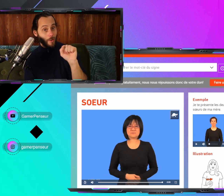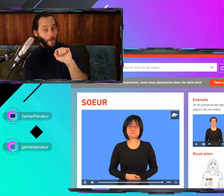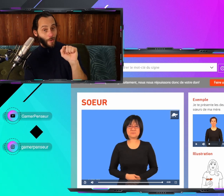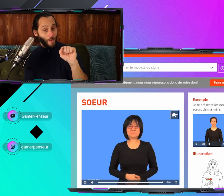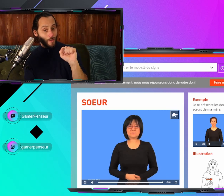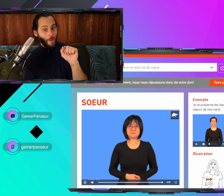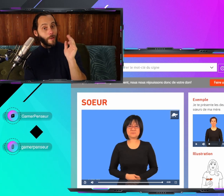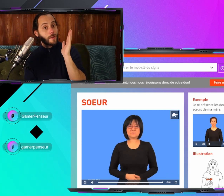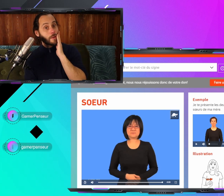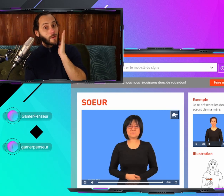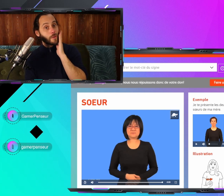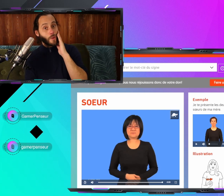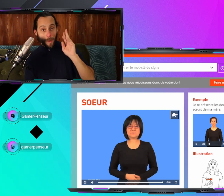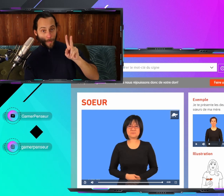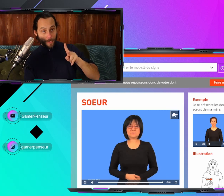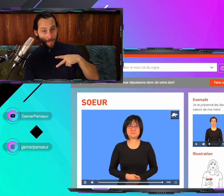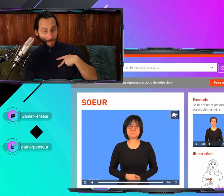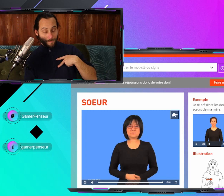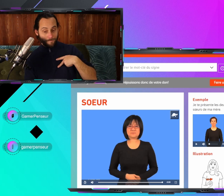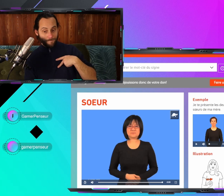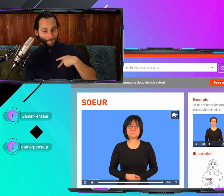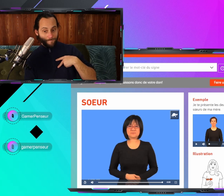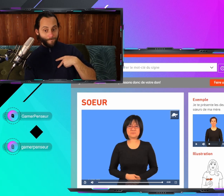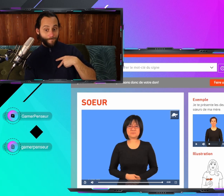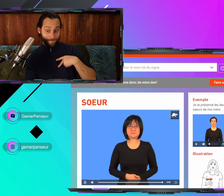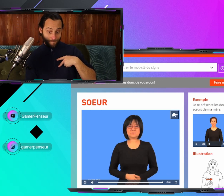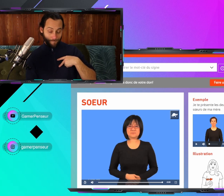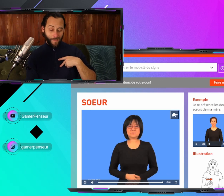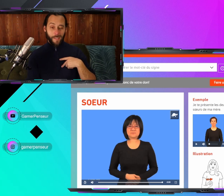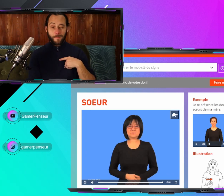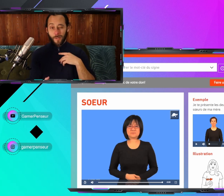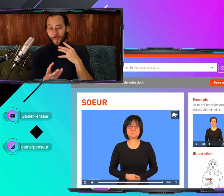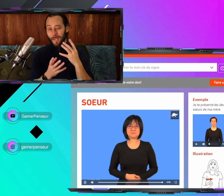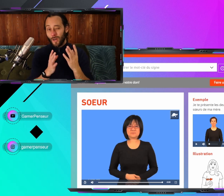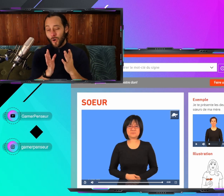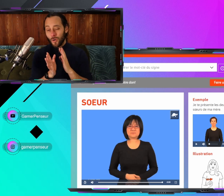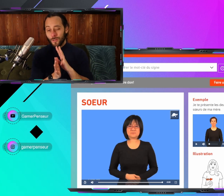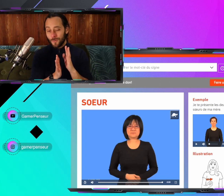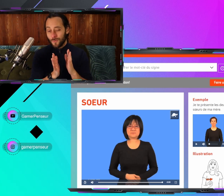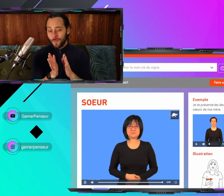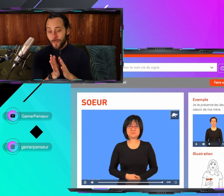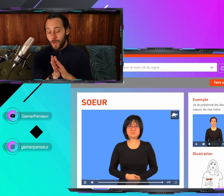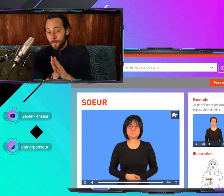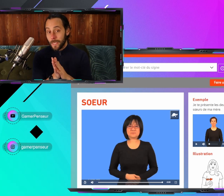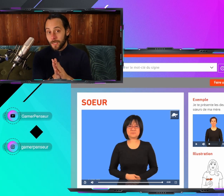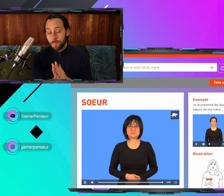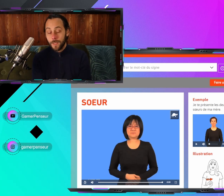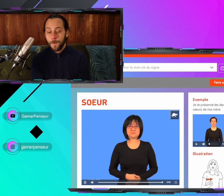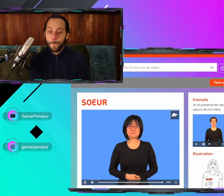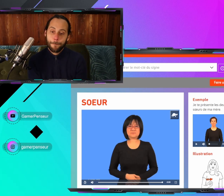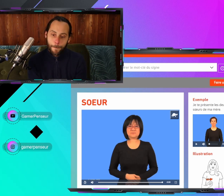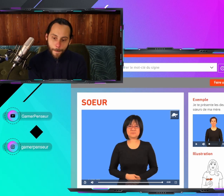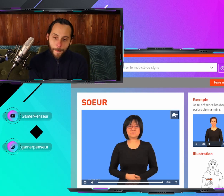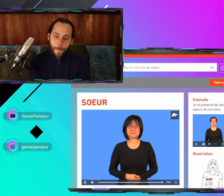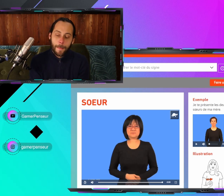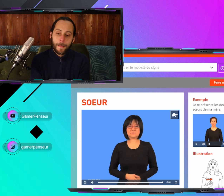sœurs de ma mère. Alors là, l'ordre de sœur, mère et pie,